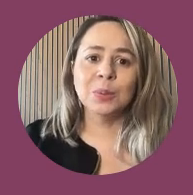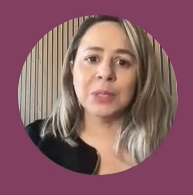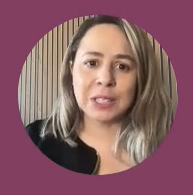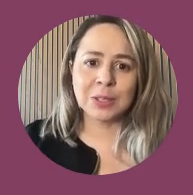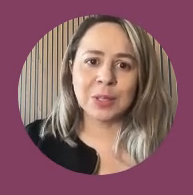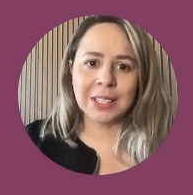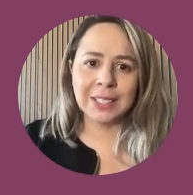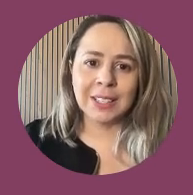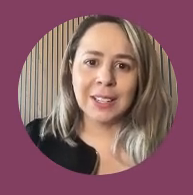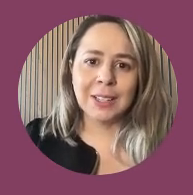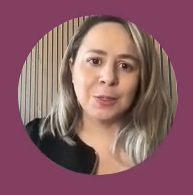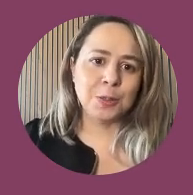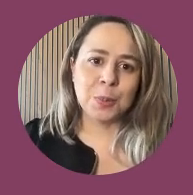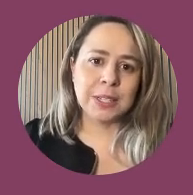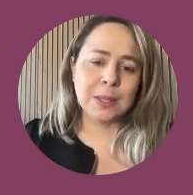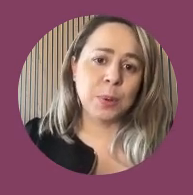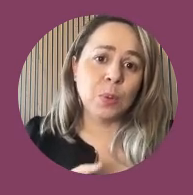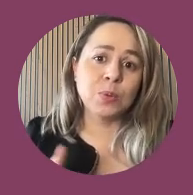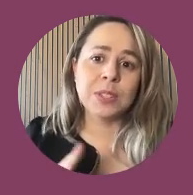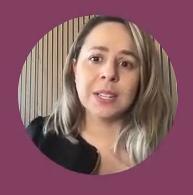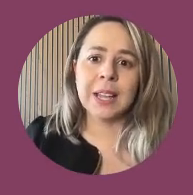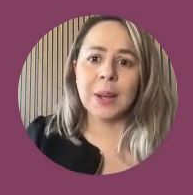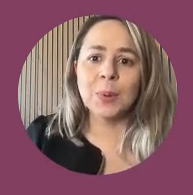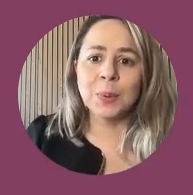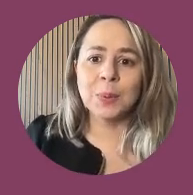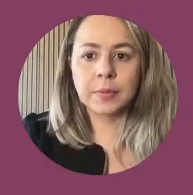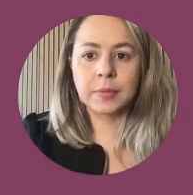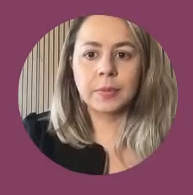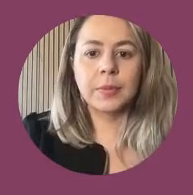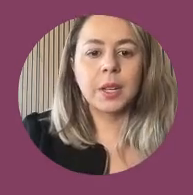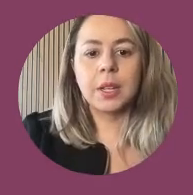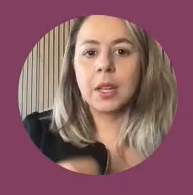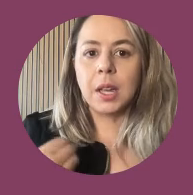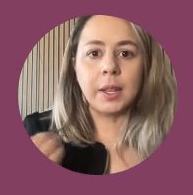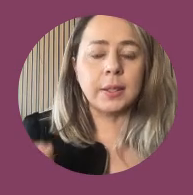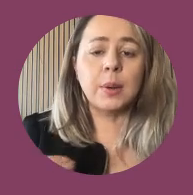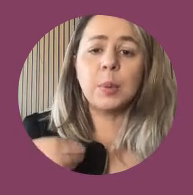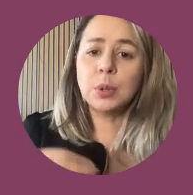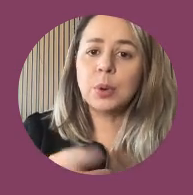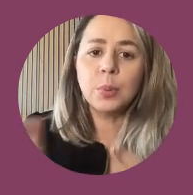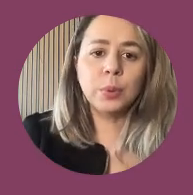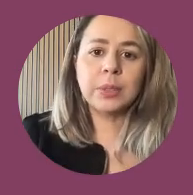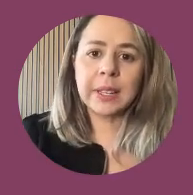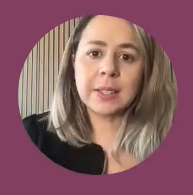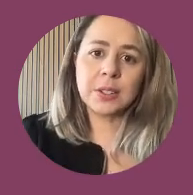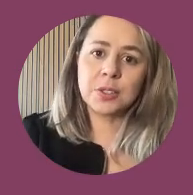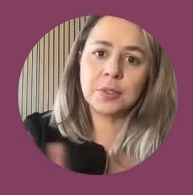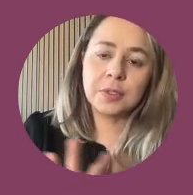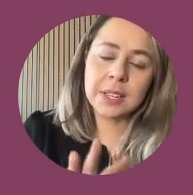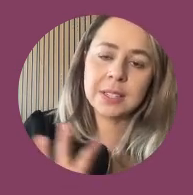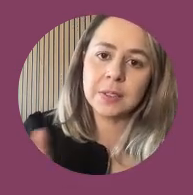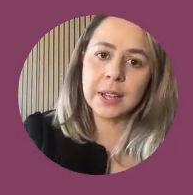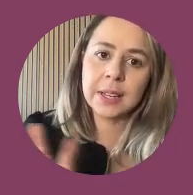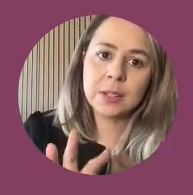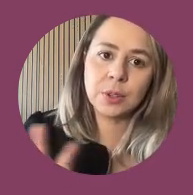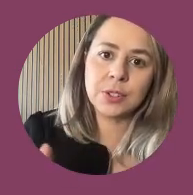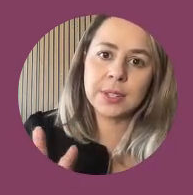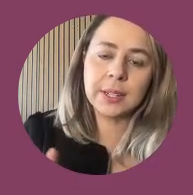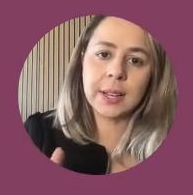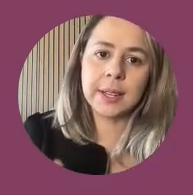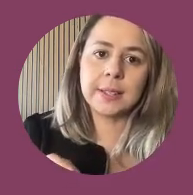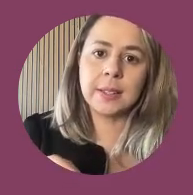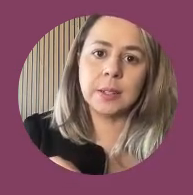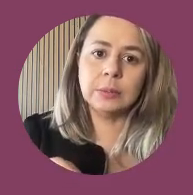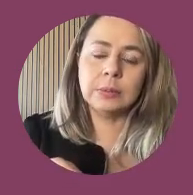esse contexto aí de, por exemplo, algum sinal. Então, é muito comum ter essas variações